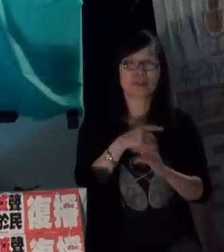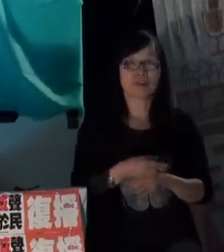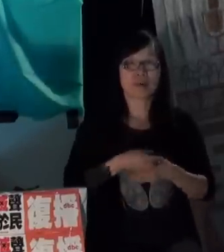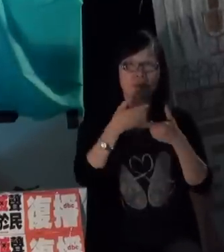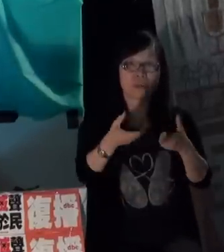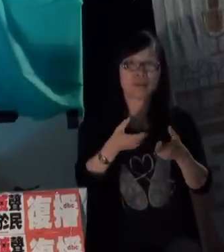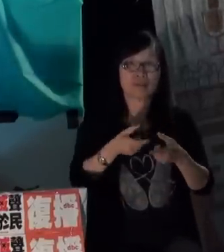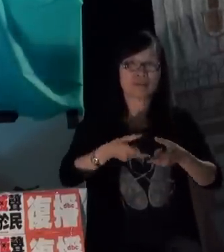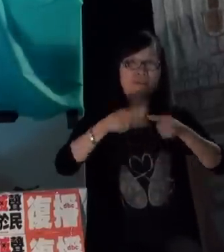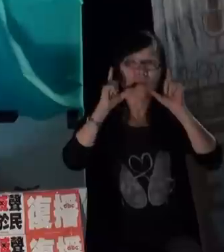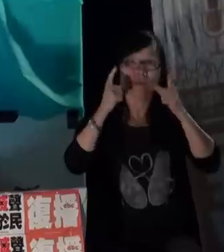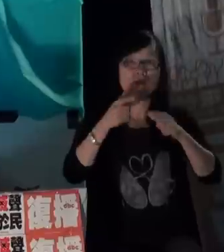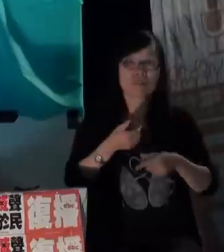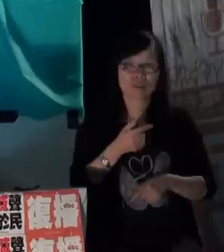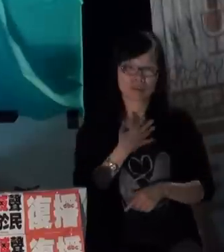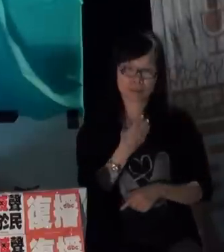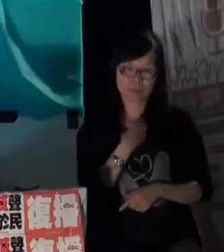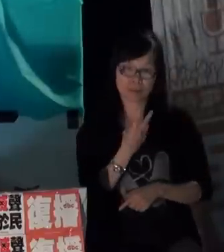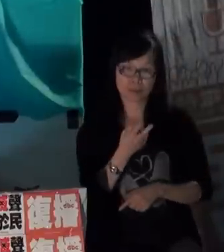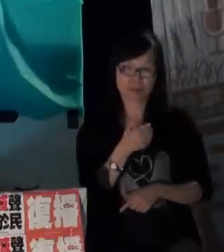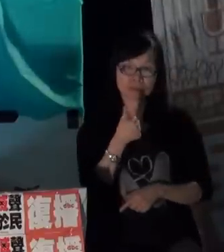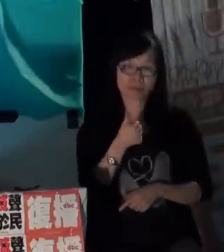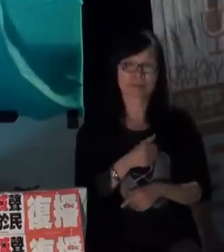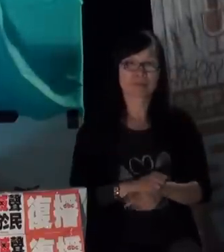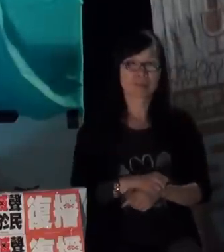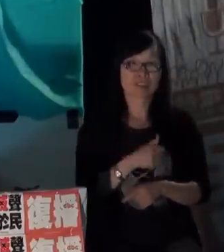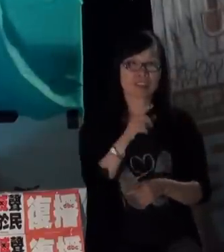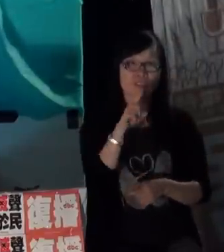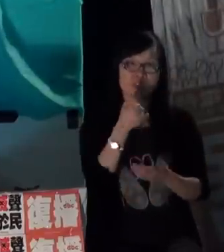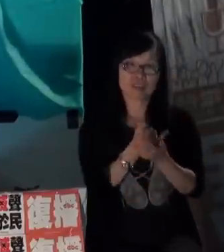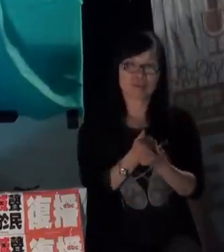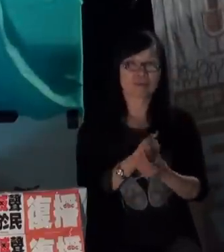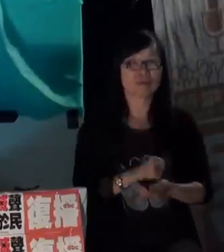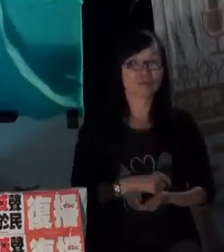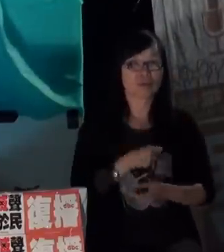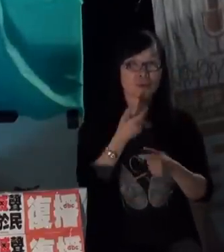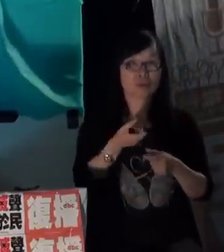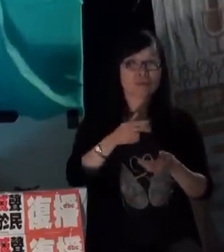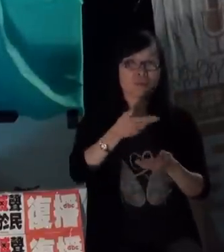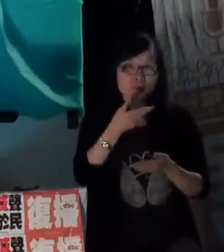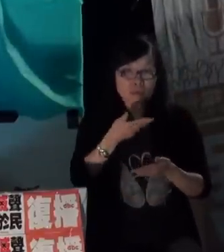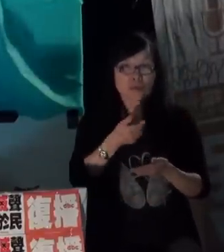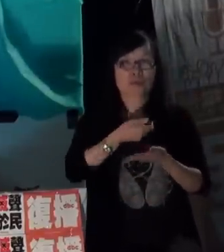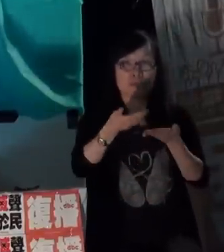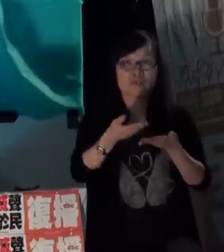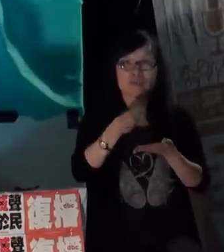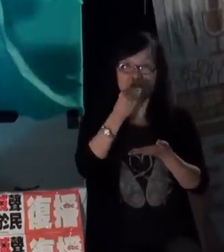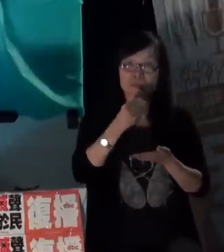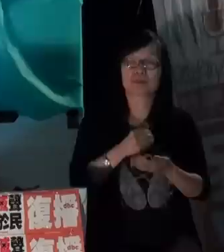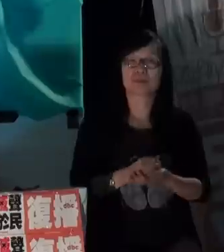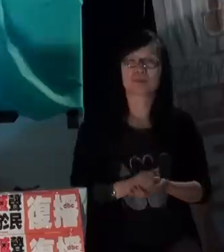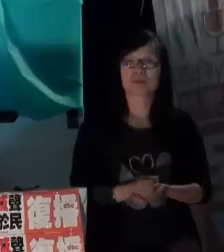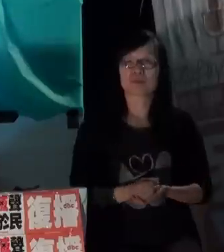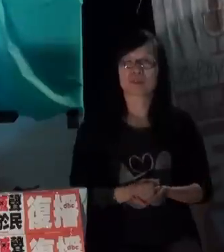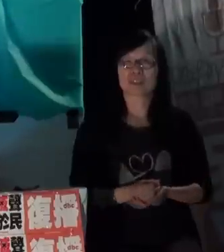你飲下啦。你睇我幾好，你臨死。你就嚟死啦！我就俾啲米，俾啲粥水你食。 唉，唔緊要，加租唔緊要，我